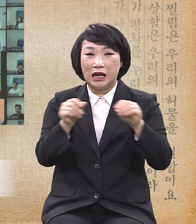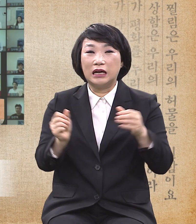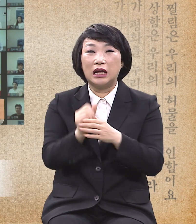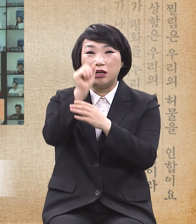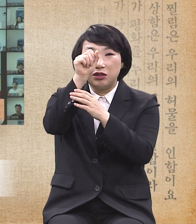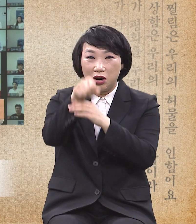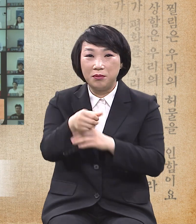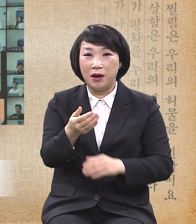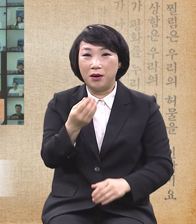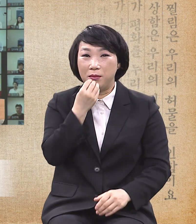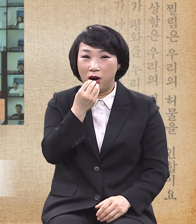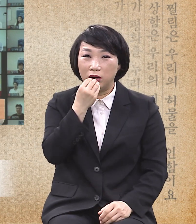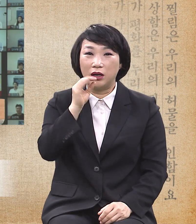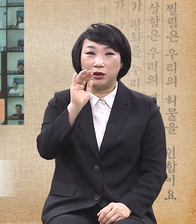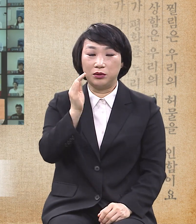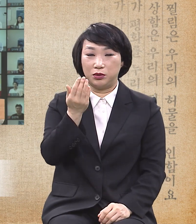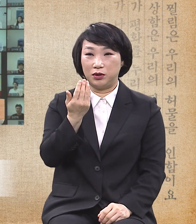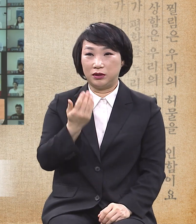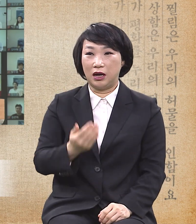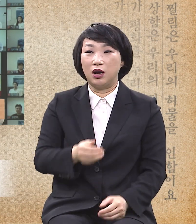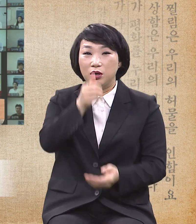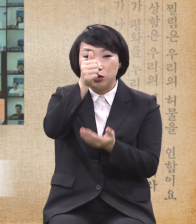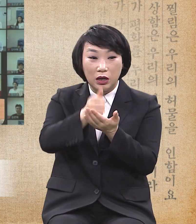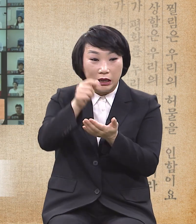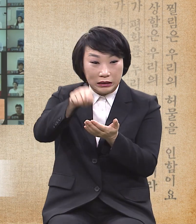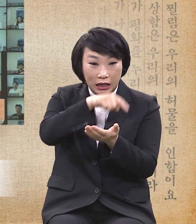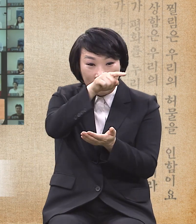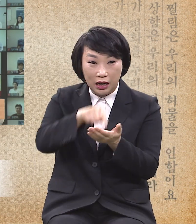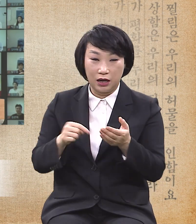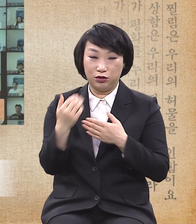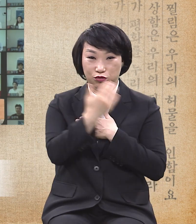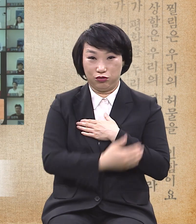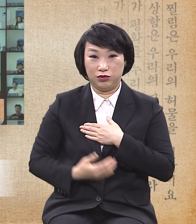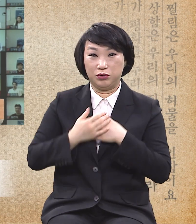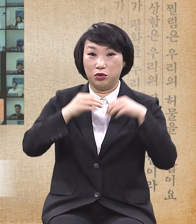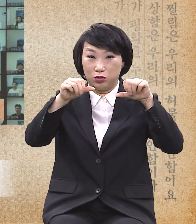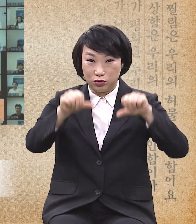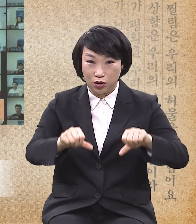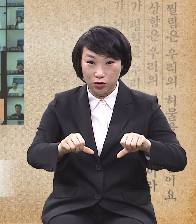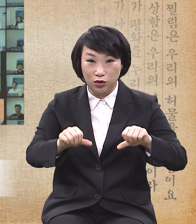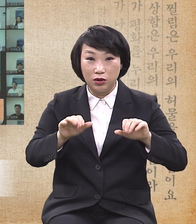소산을 먹으리라. 죄값으로